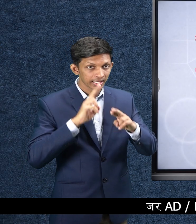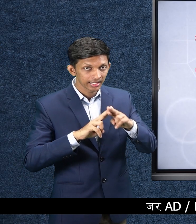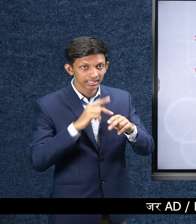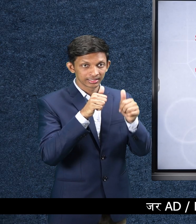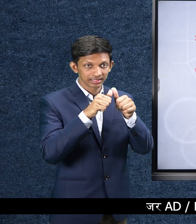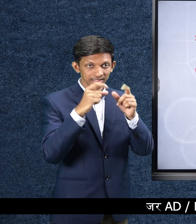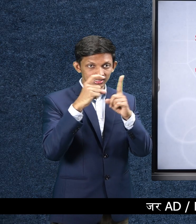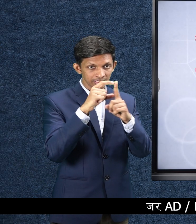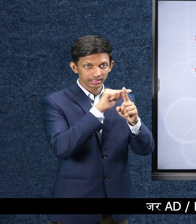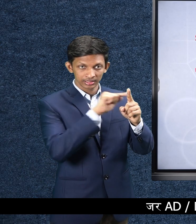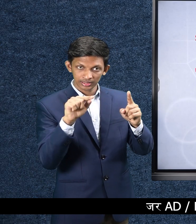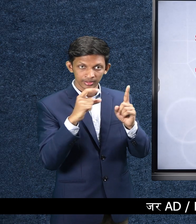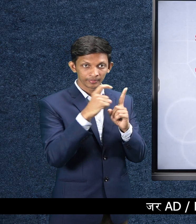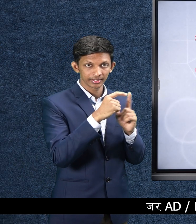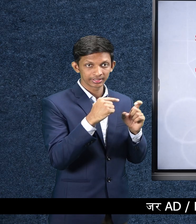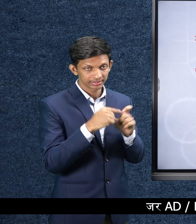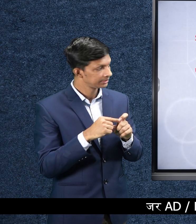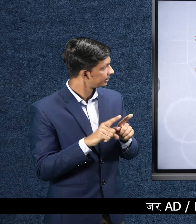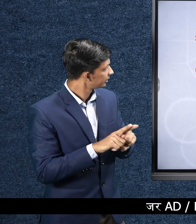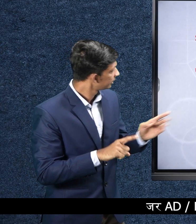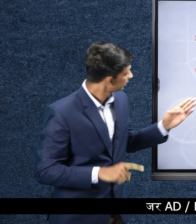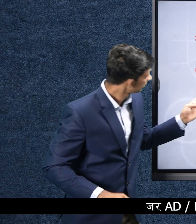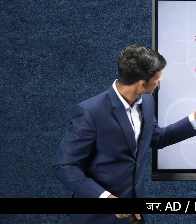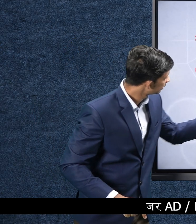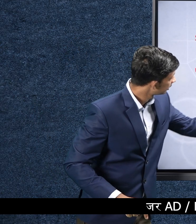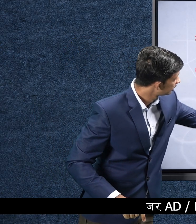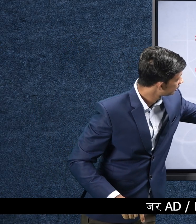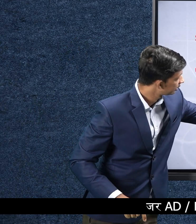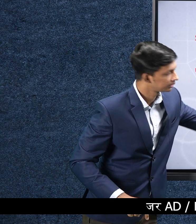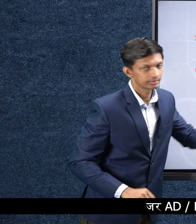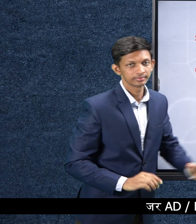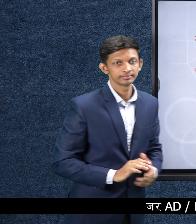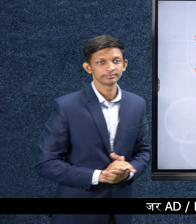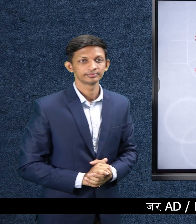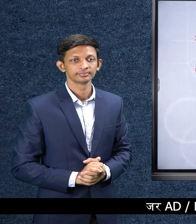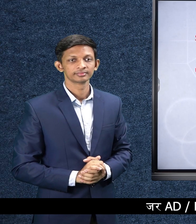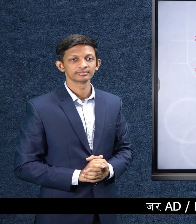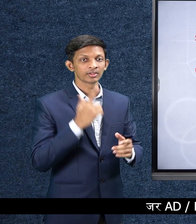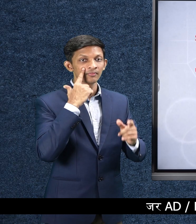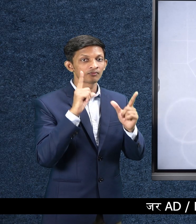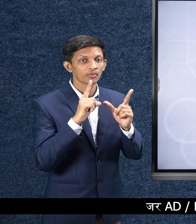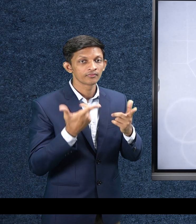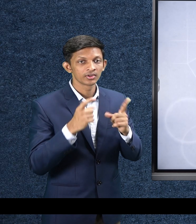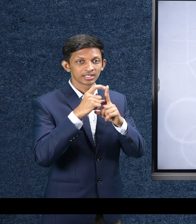जर AD by DE equals to AE by EC असेल तर DE parallel to BC. हे सिद्ध